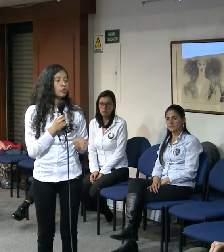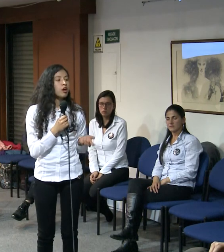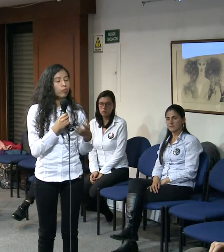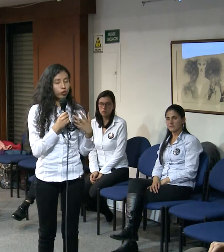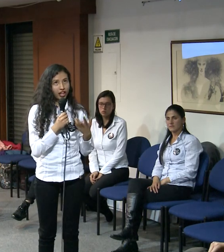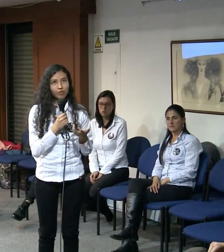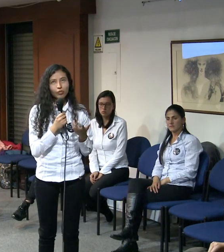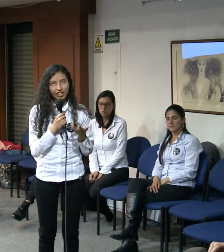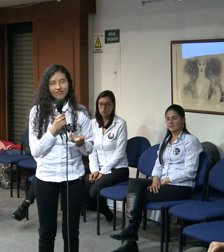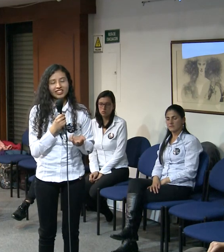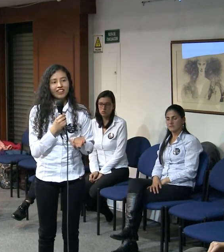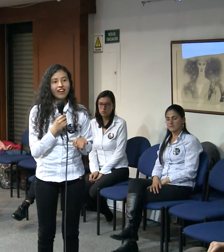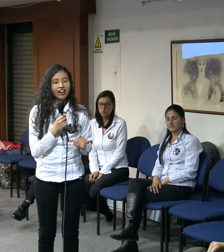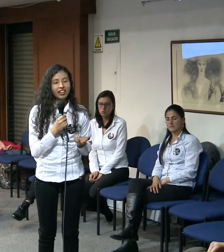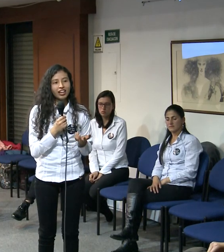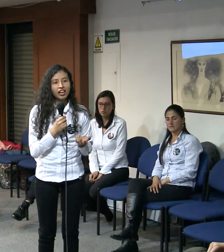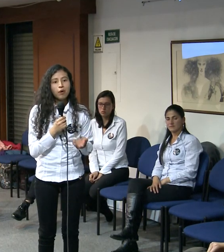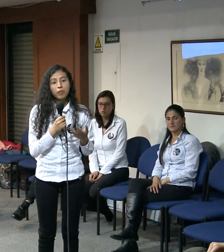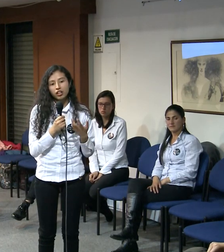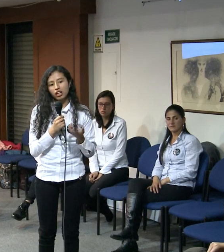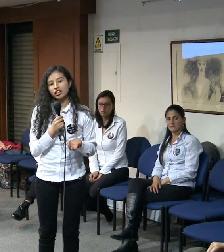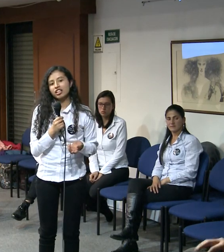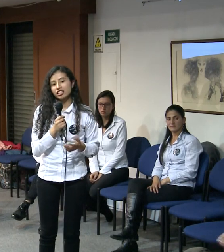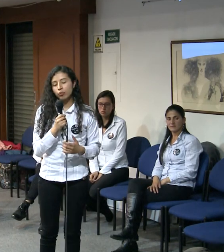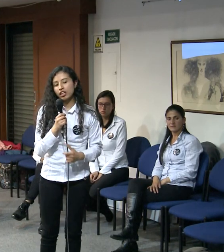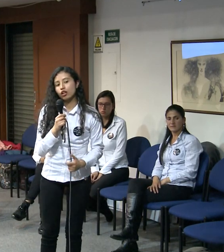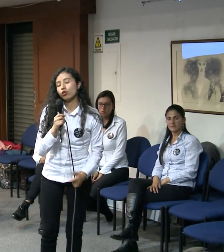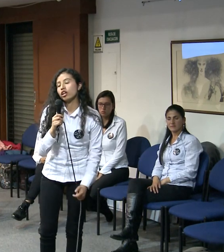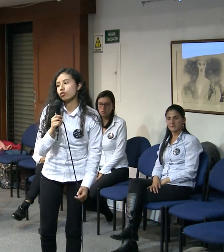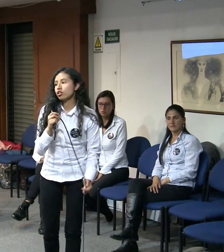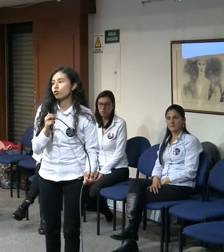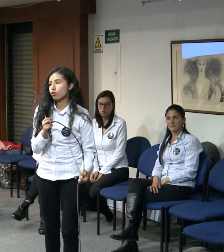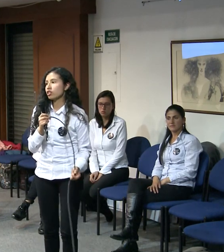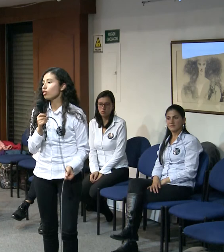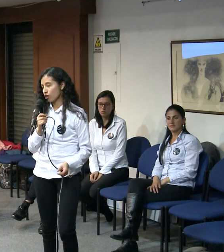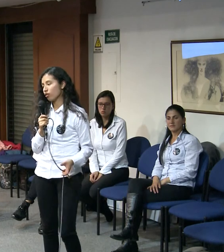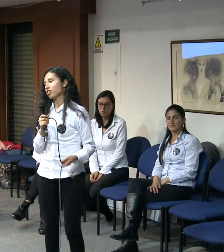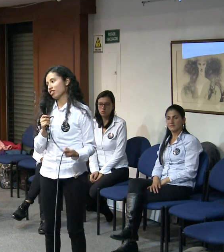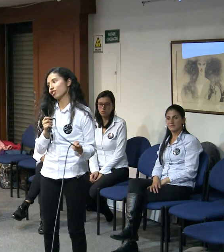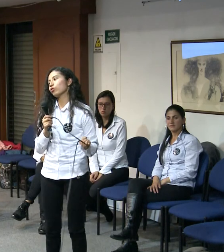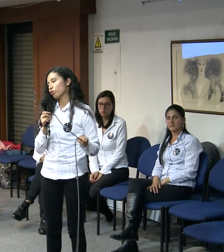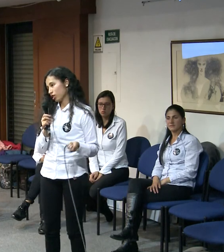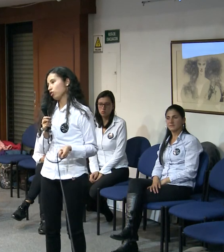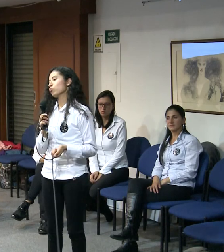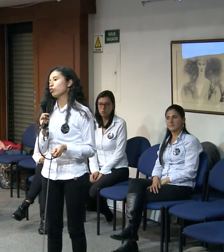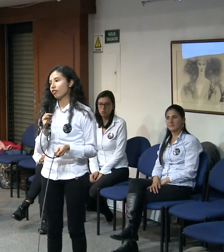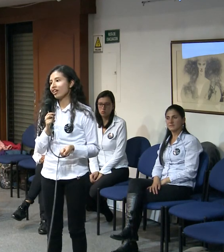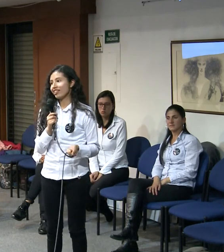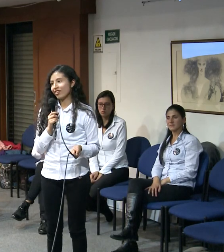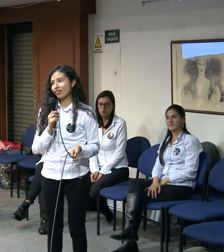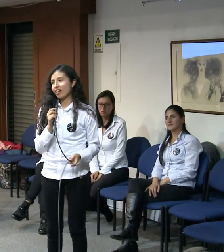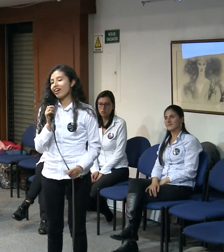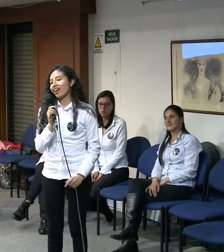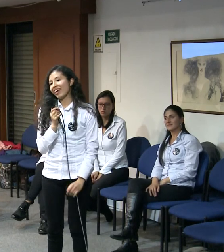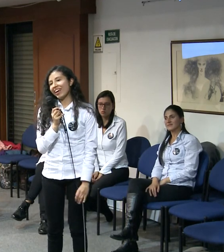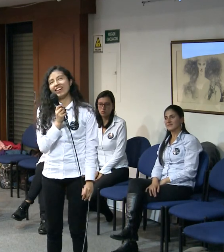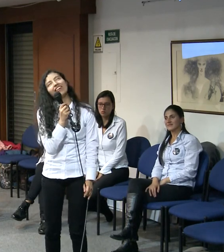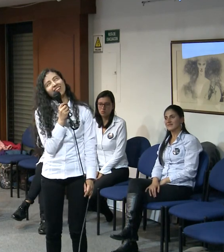y pudiéramos trabajar de manera interdisciplinar con ellos. Entonces los lenguajes artísticos sí nos